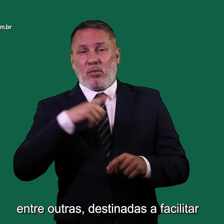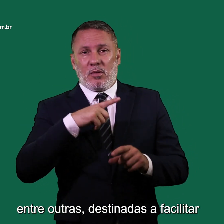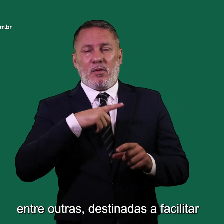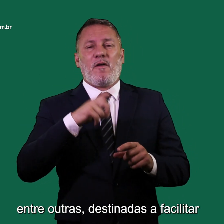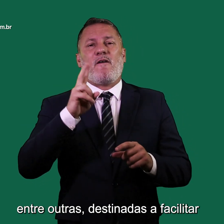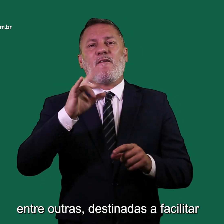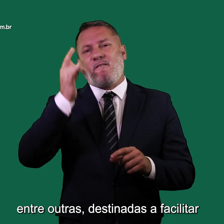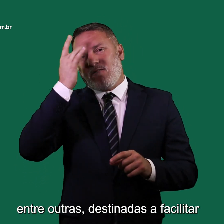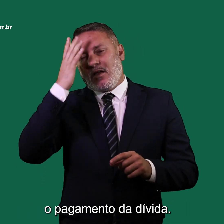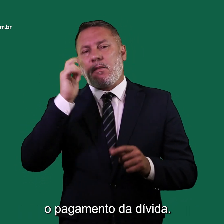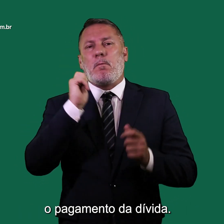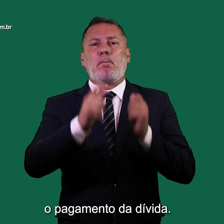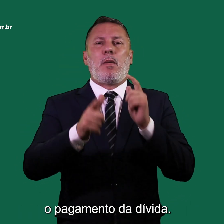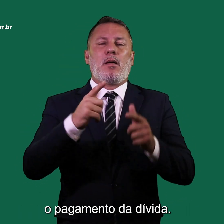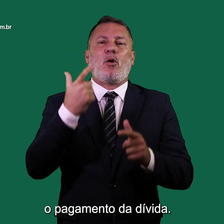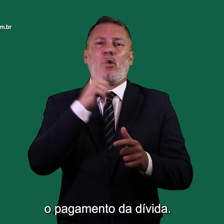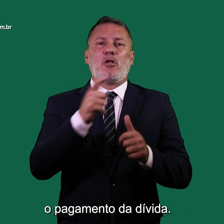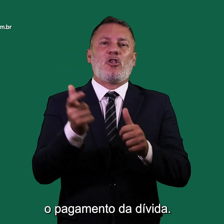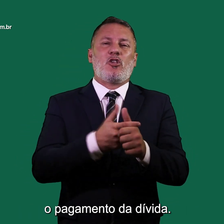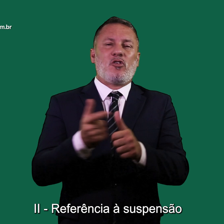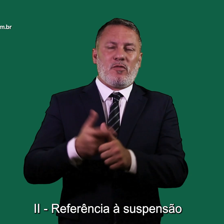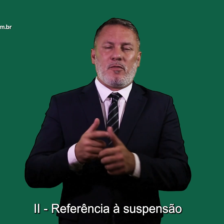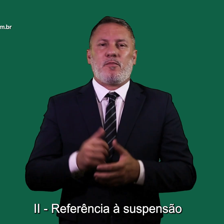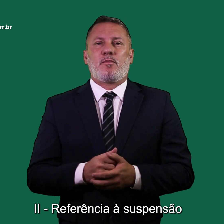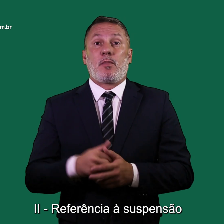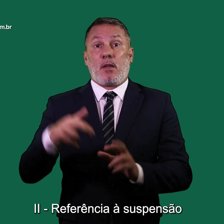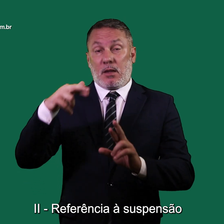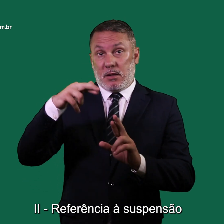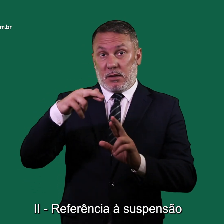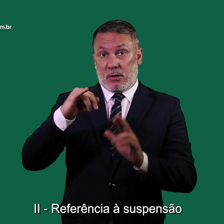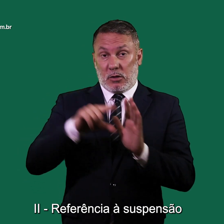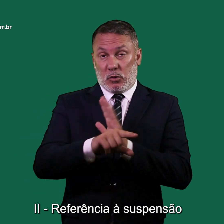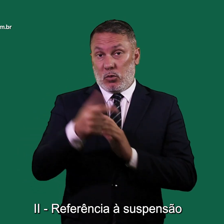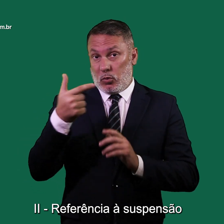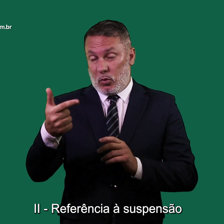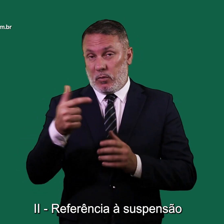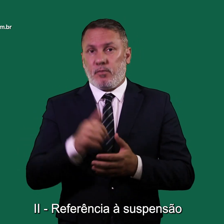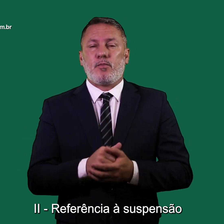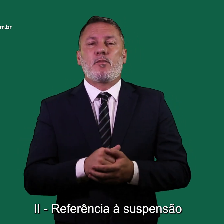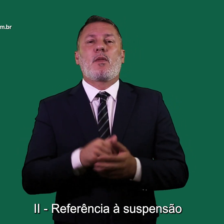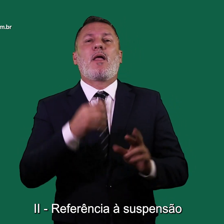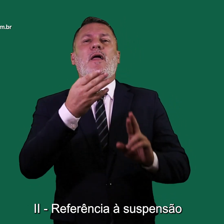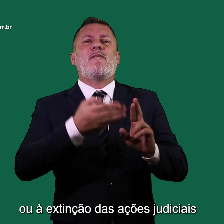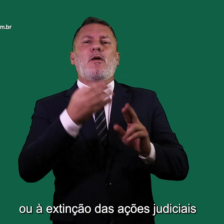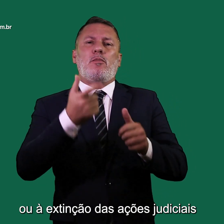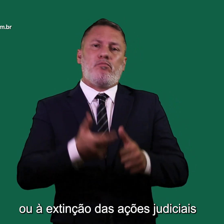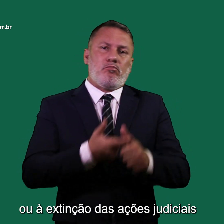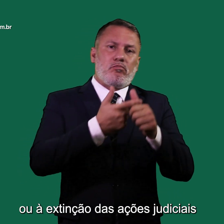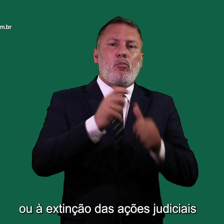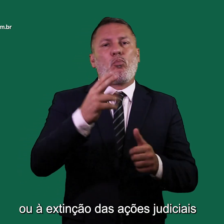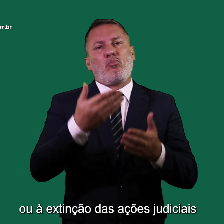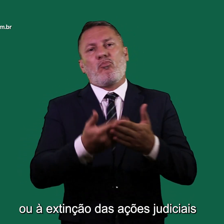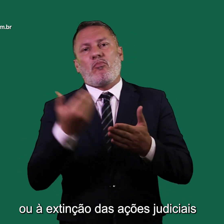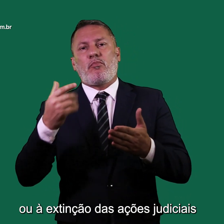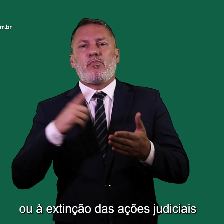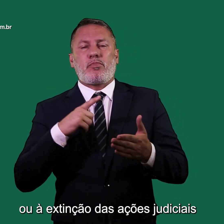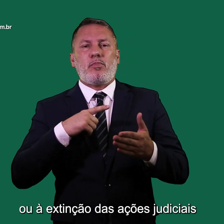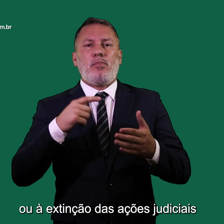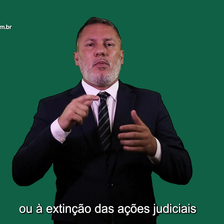a facilitar o pagamento da dívida. Inciso 2. Referência à suspensão ou à extinção das ações judiciais